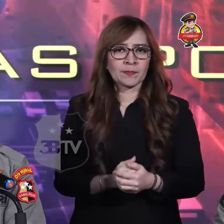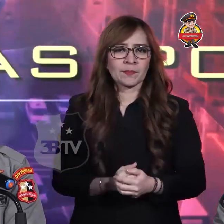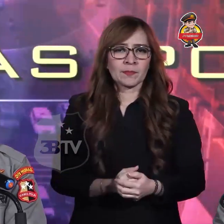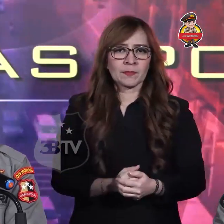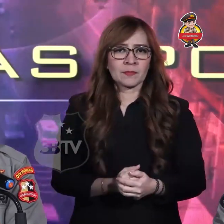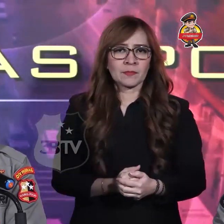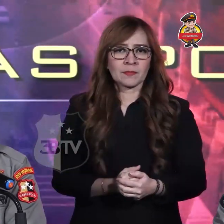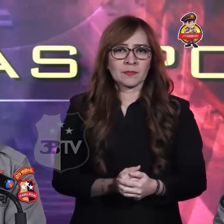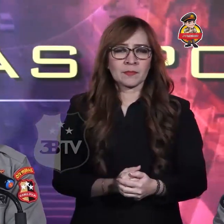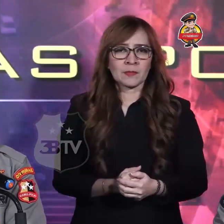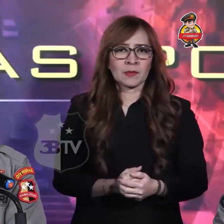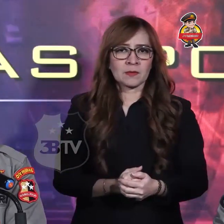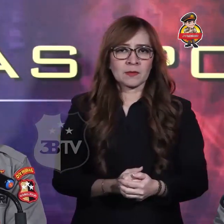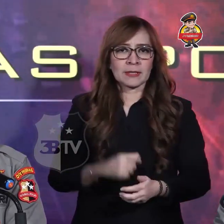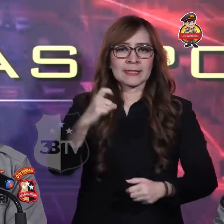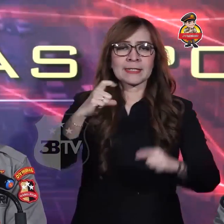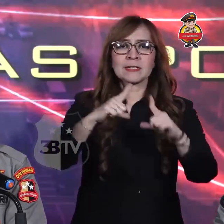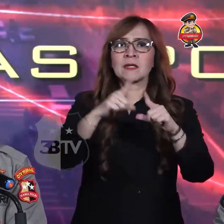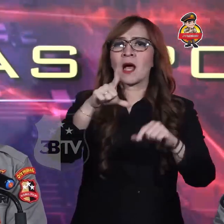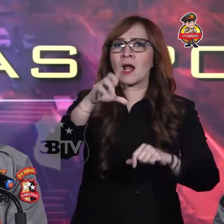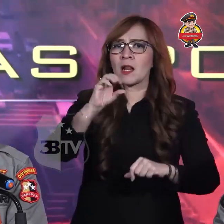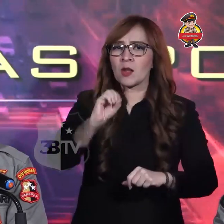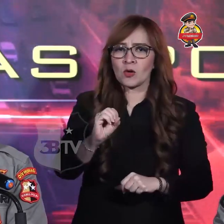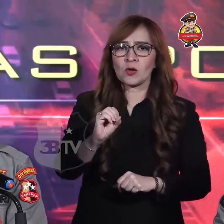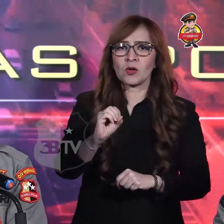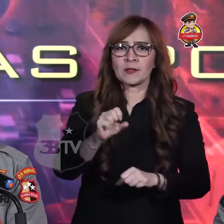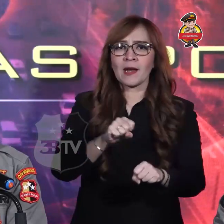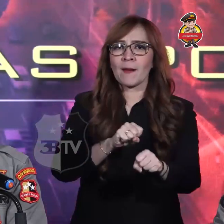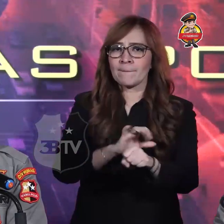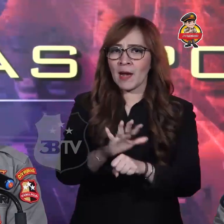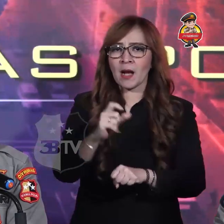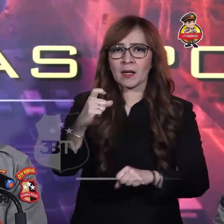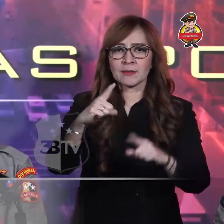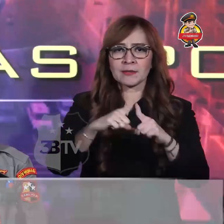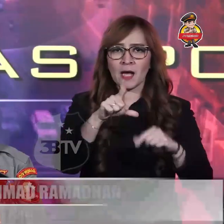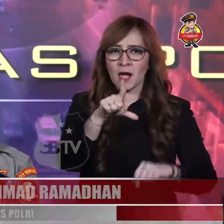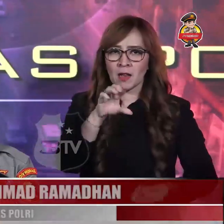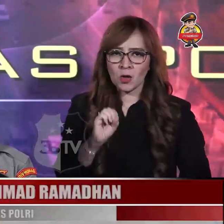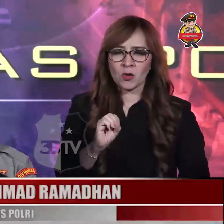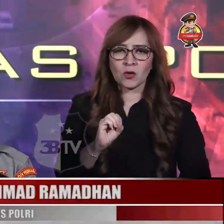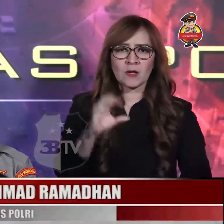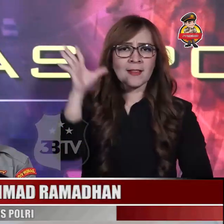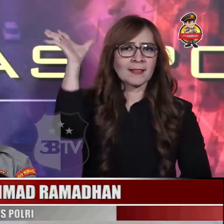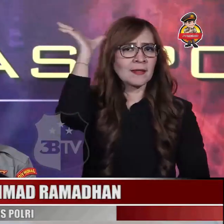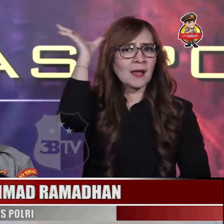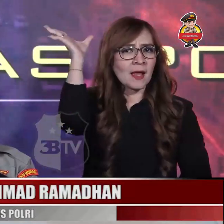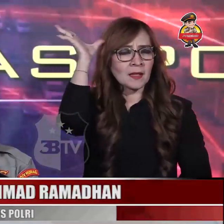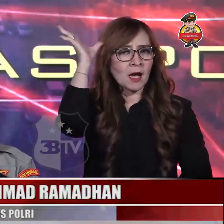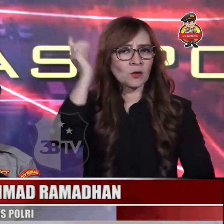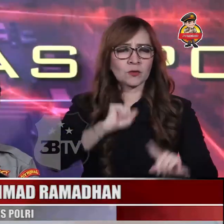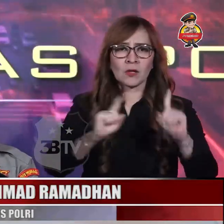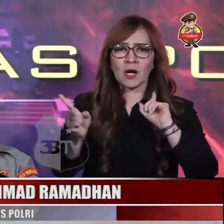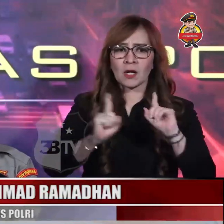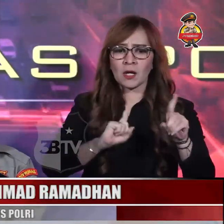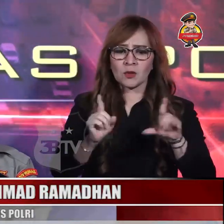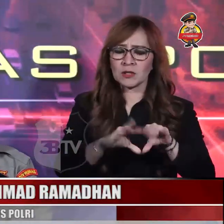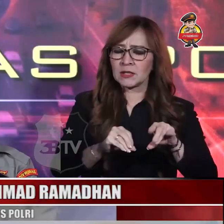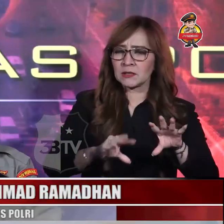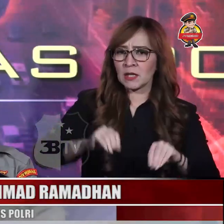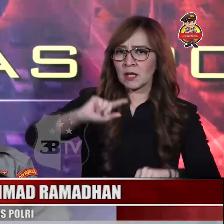calo-calo perekrut pekerja migran ilegal tadi. Mereka tidak tahu bahwa mereka bekerja ke luar